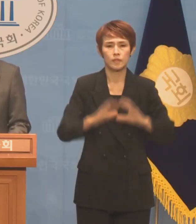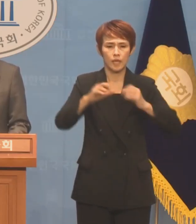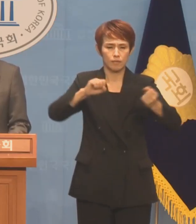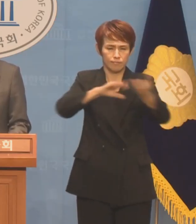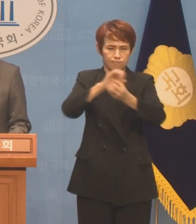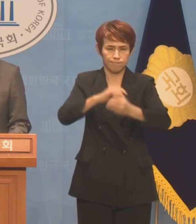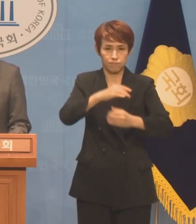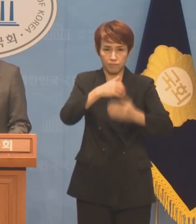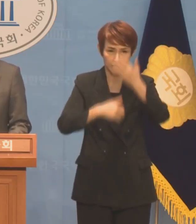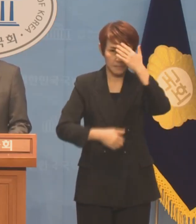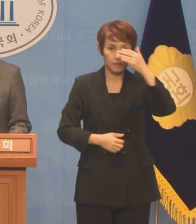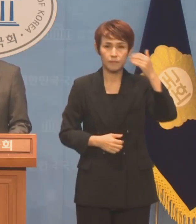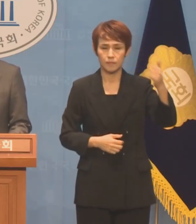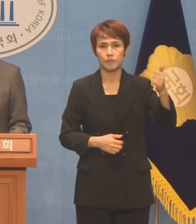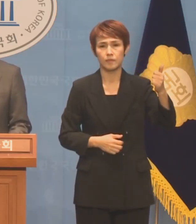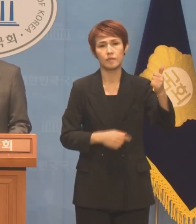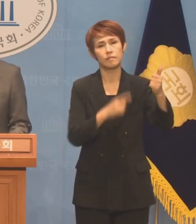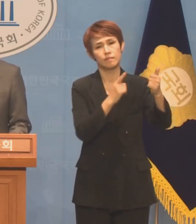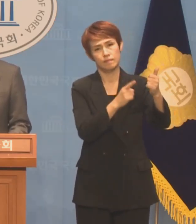수괴의